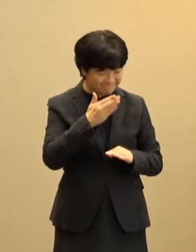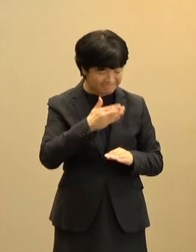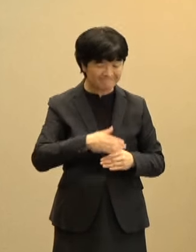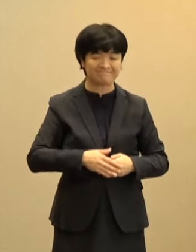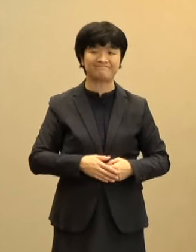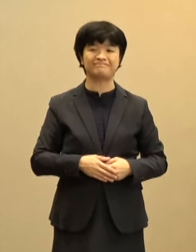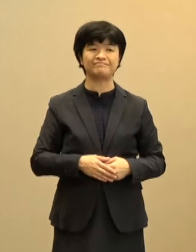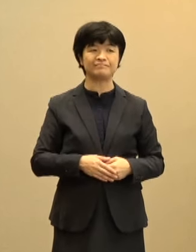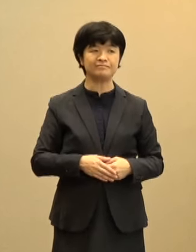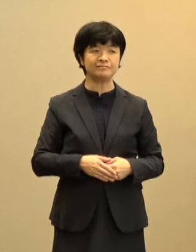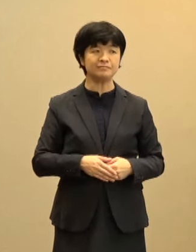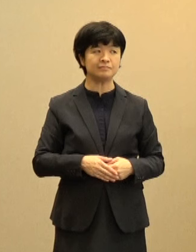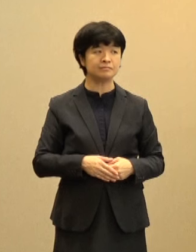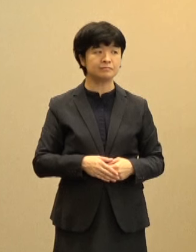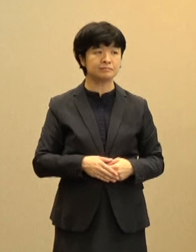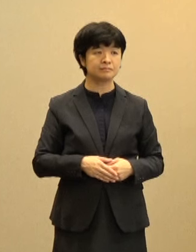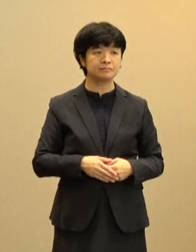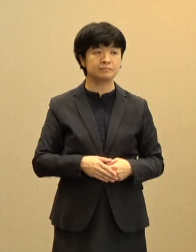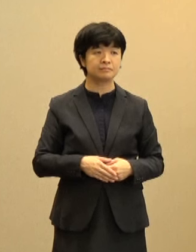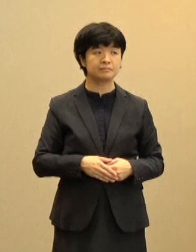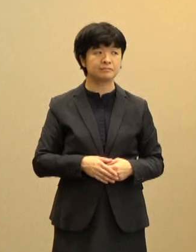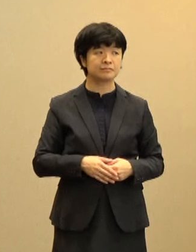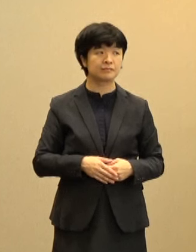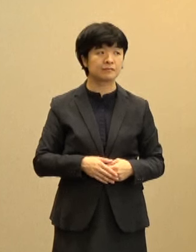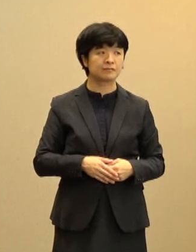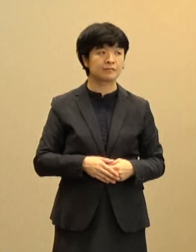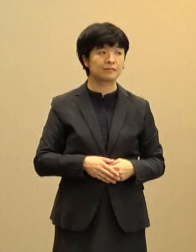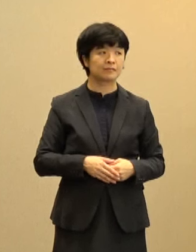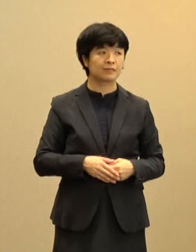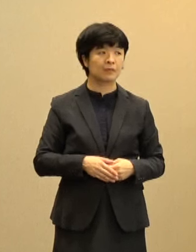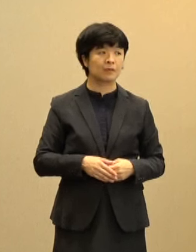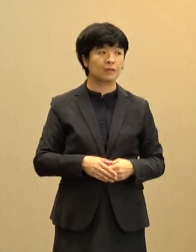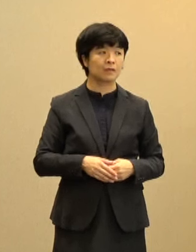同じく幹事社の、日刊工業新聞さんお願いします。